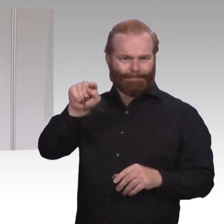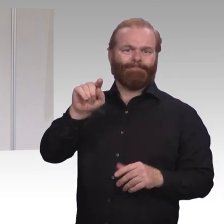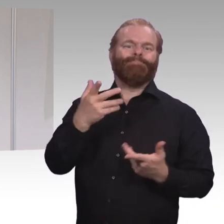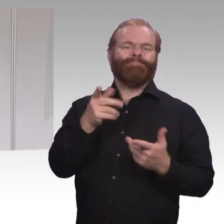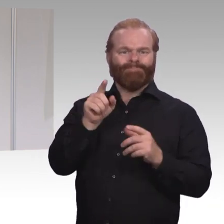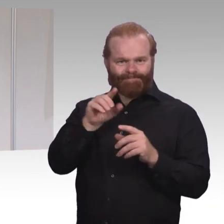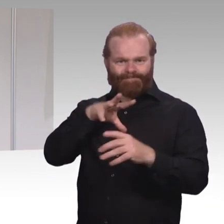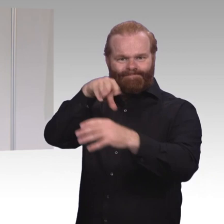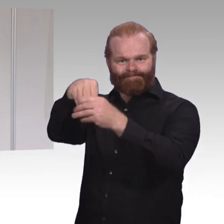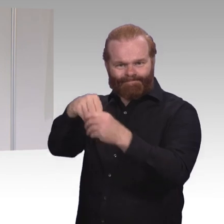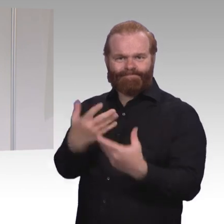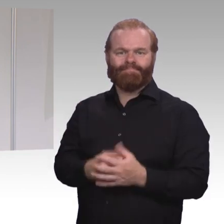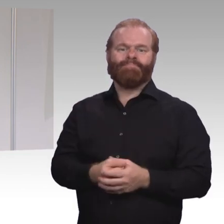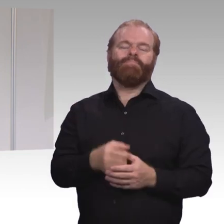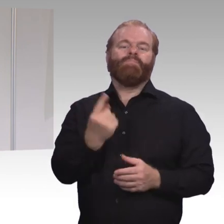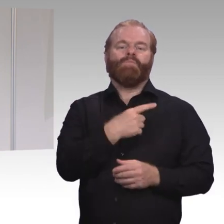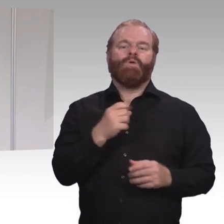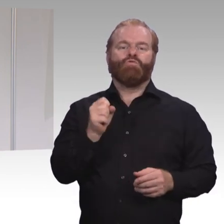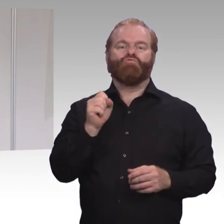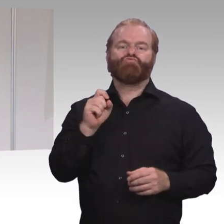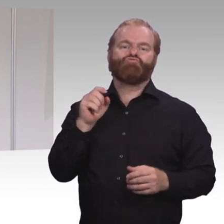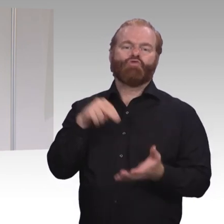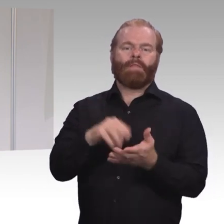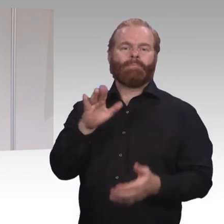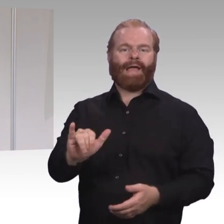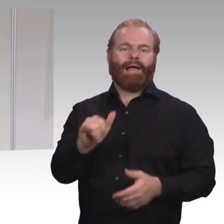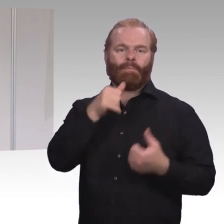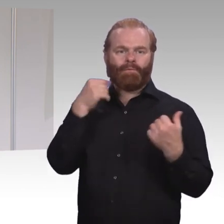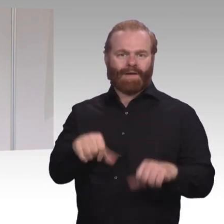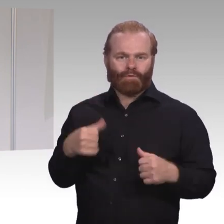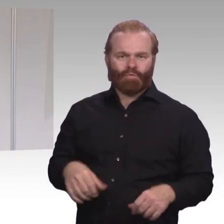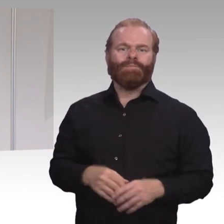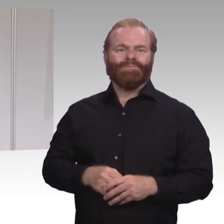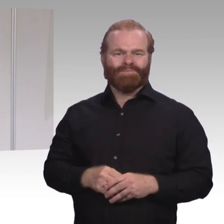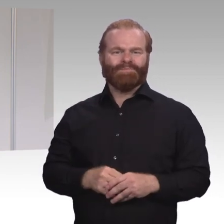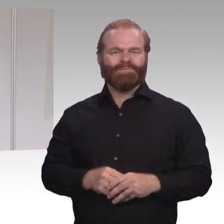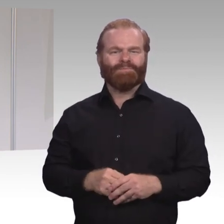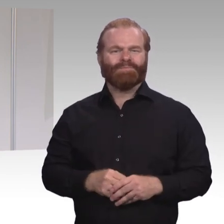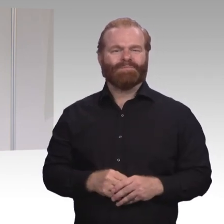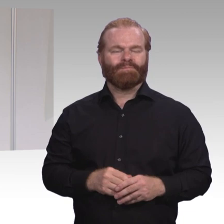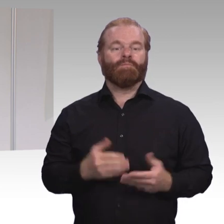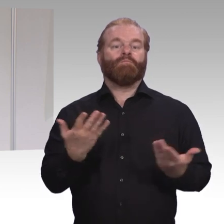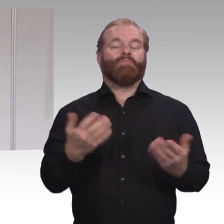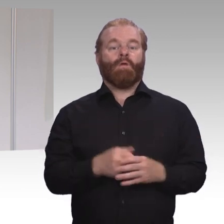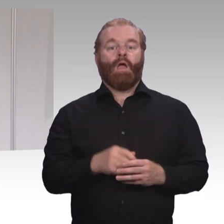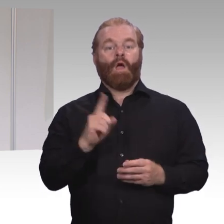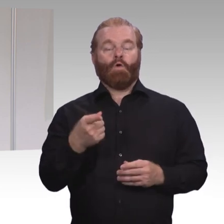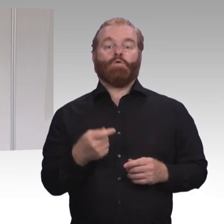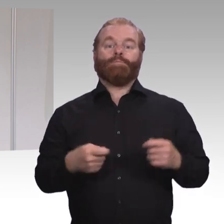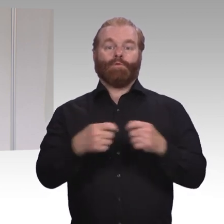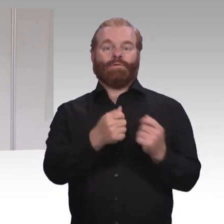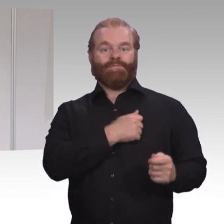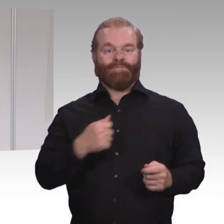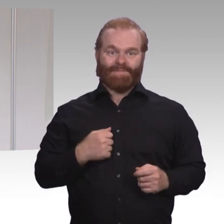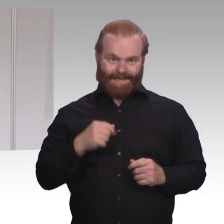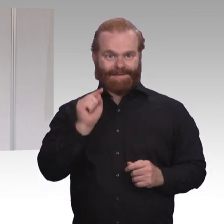der Entwicklungshilfe, im diplomatischen Dienst, in der zivilen Aufbauhilfe, in dieser, genau dieser